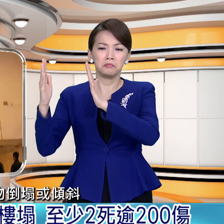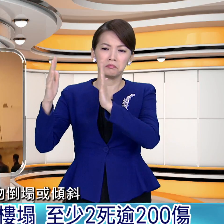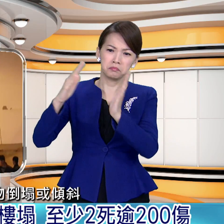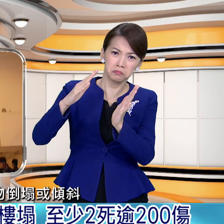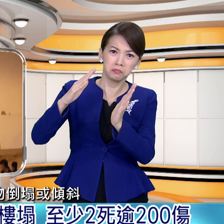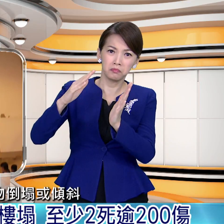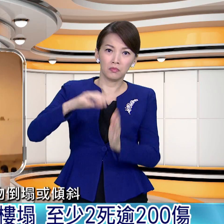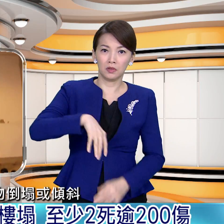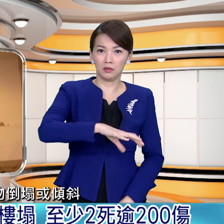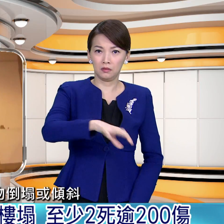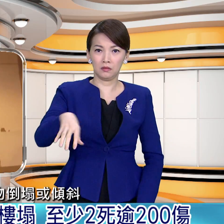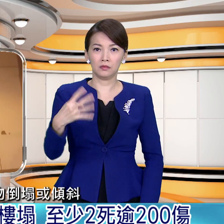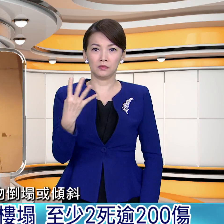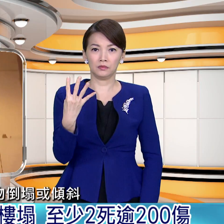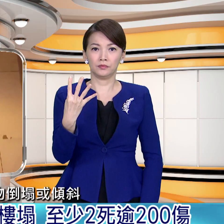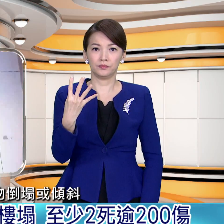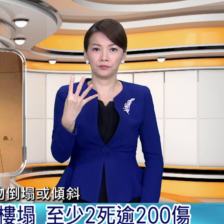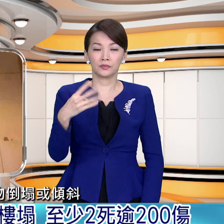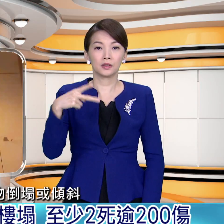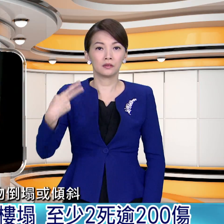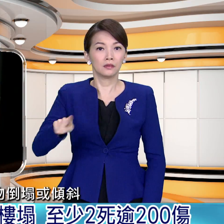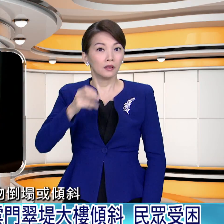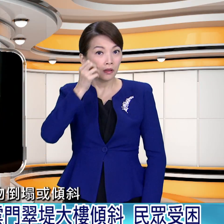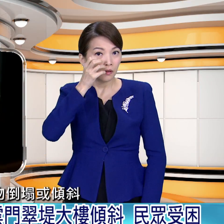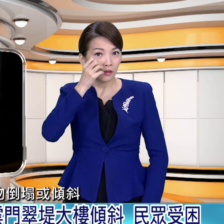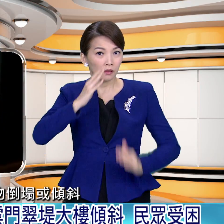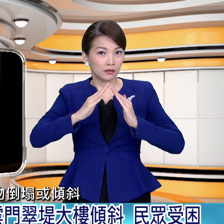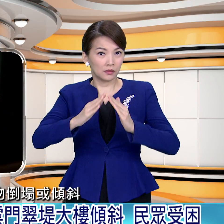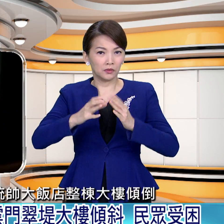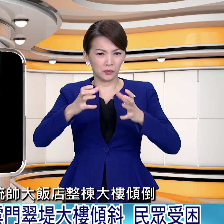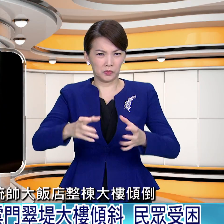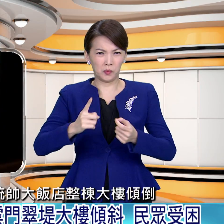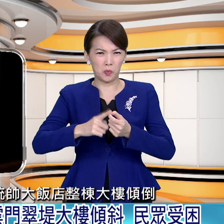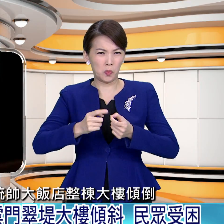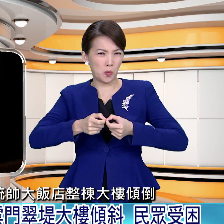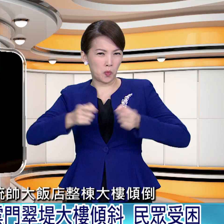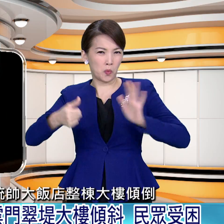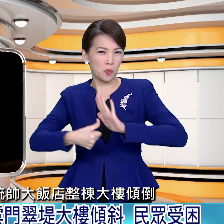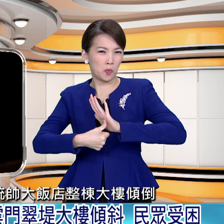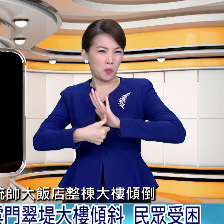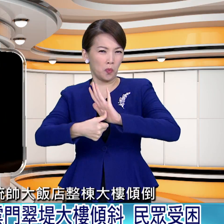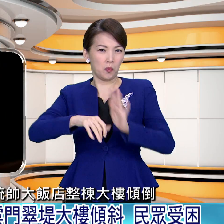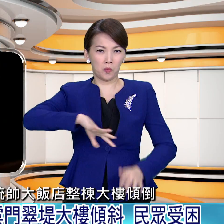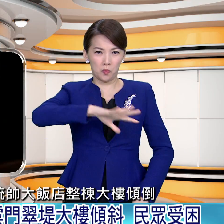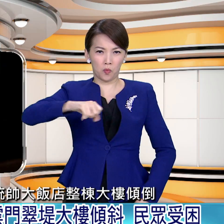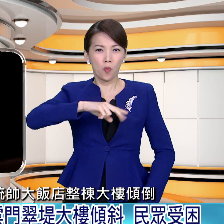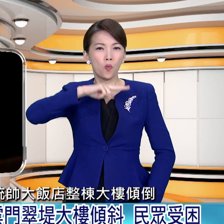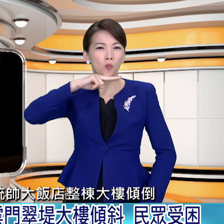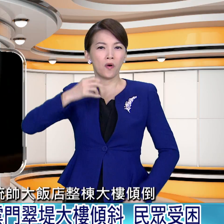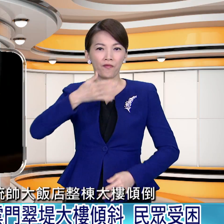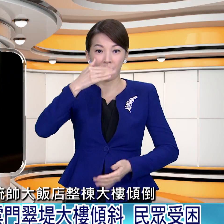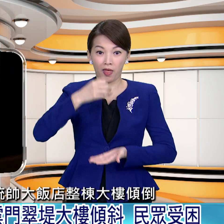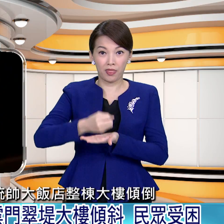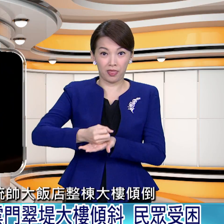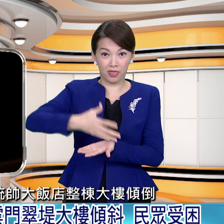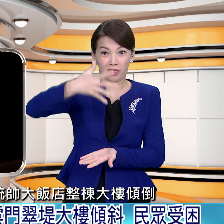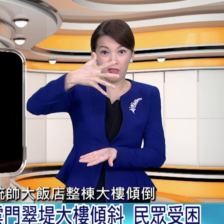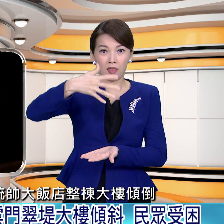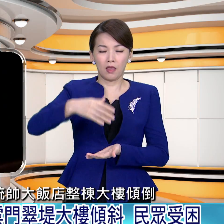四处建筑物倒塌或倾斜。花莲市老字号的统帅大饭店是整栋大楼